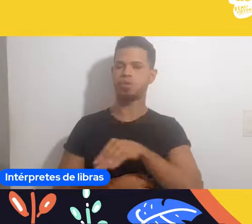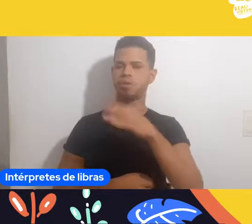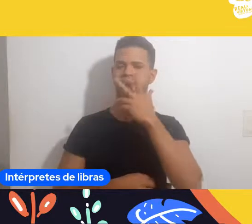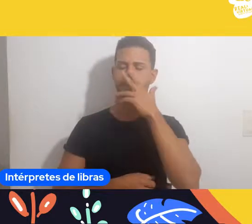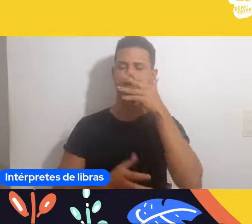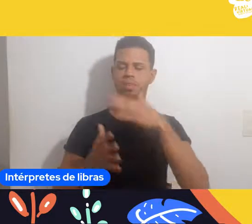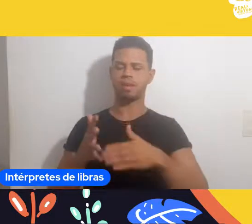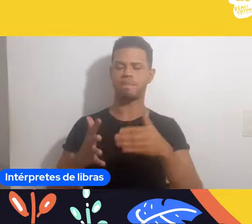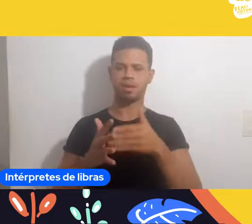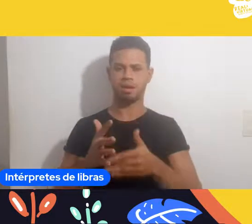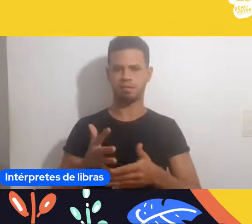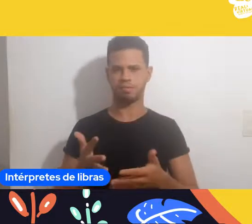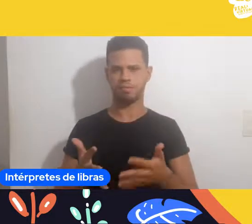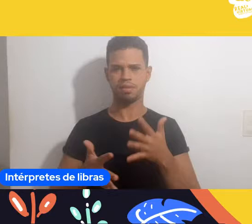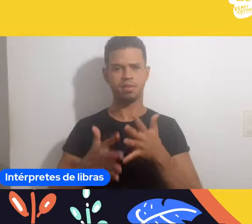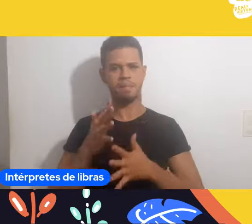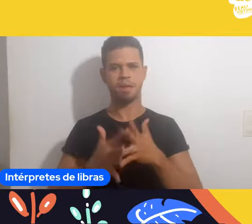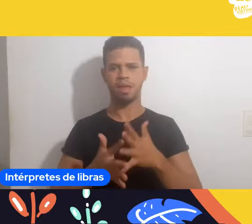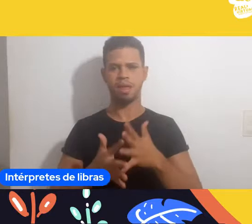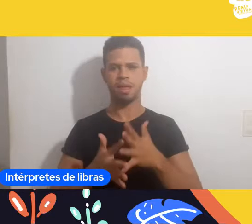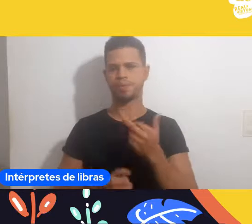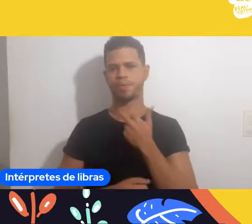menos. Às vezes,